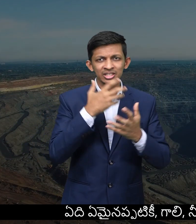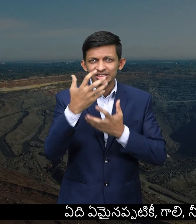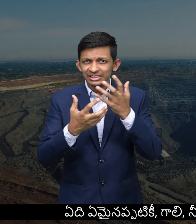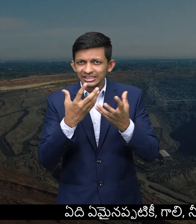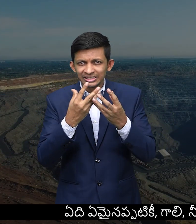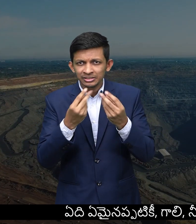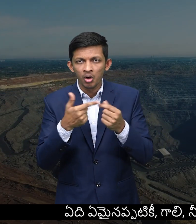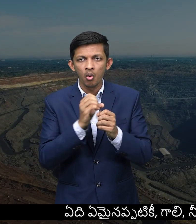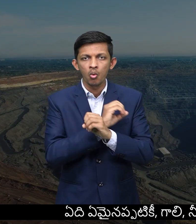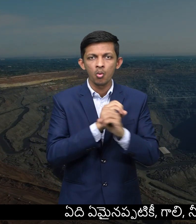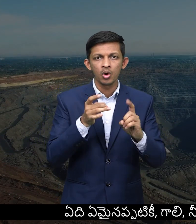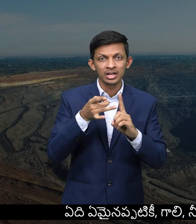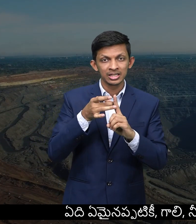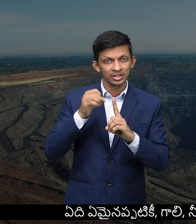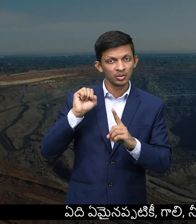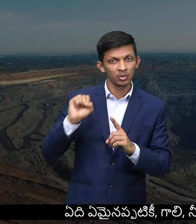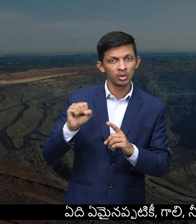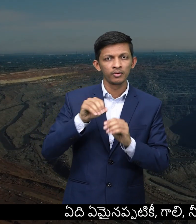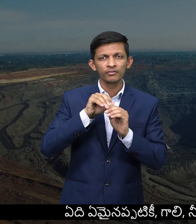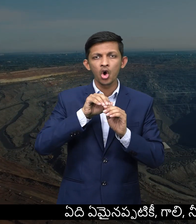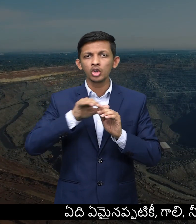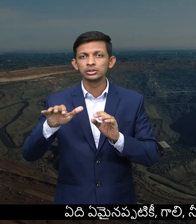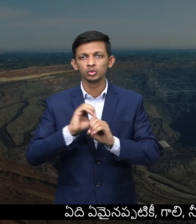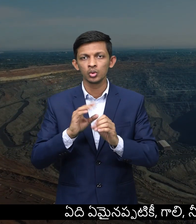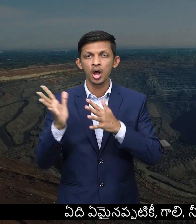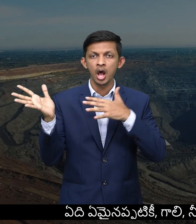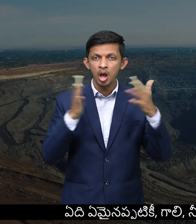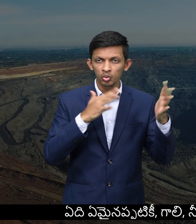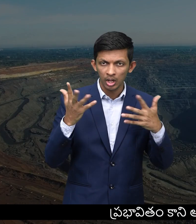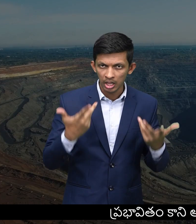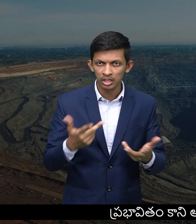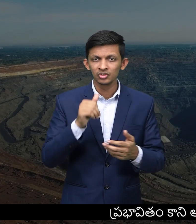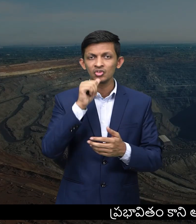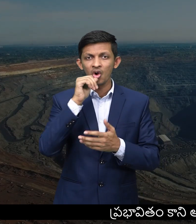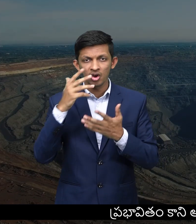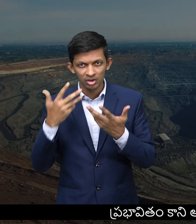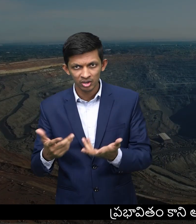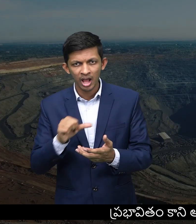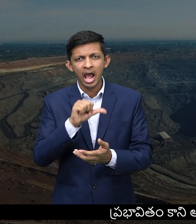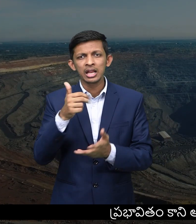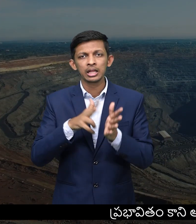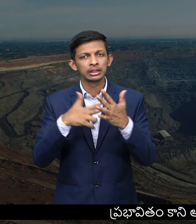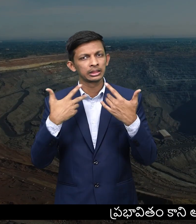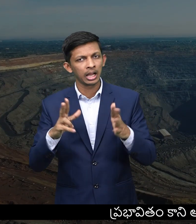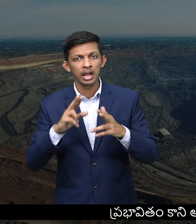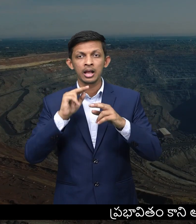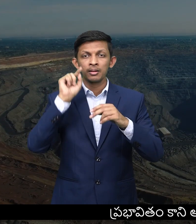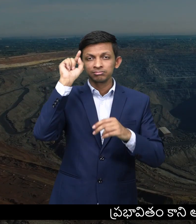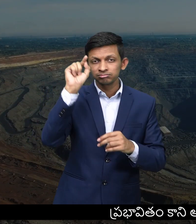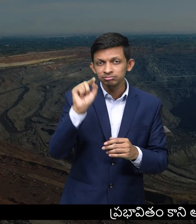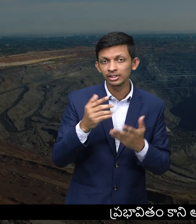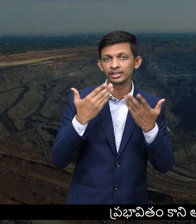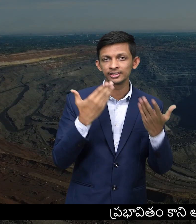ఏది ఏమైనప్పటికీ గాలి, నీరు మరియు ఇతర సహజ కారకాలచే ప్రభావితం కాని అత్యంత